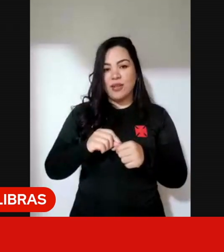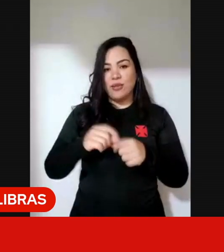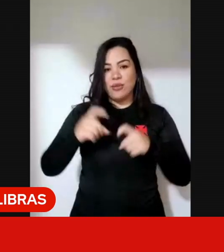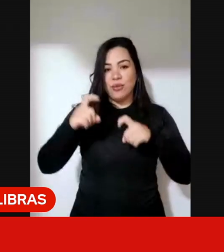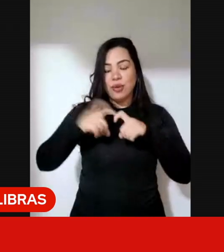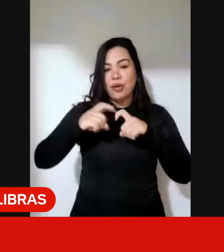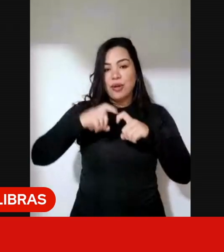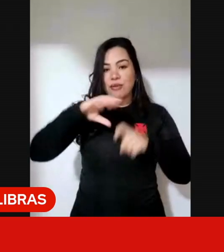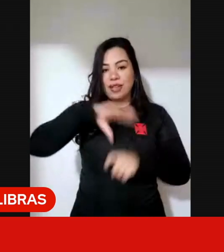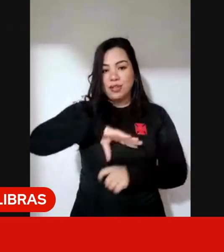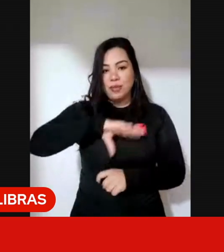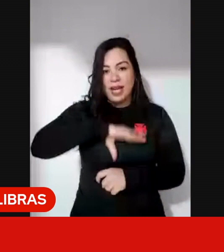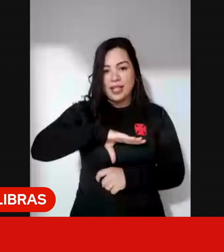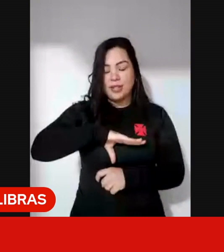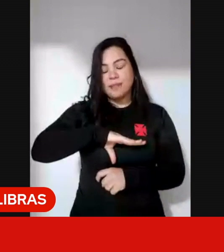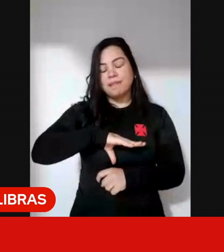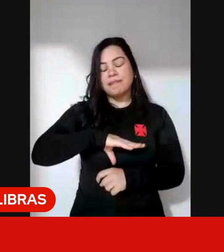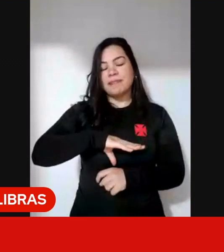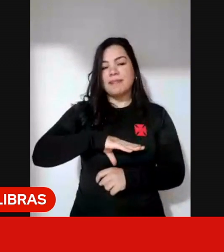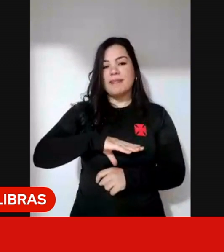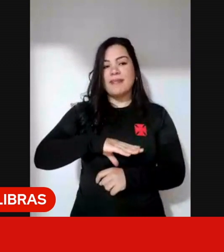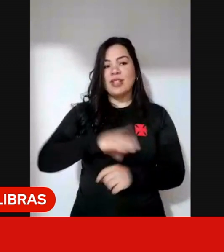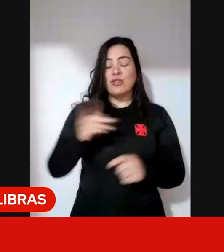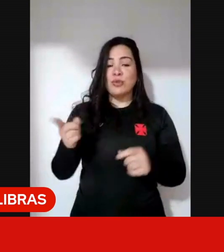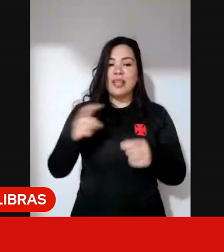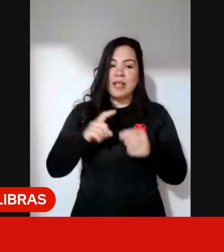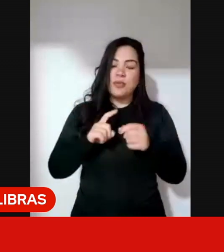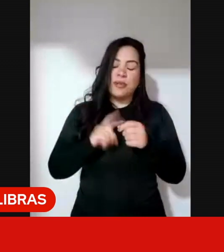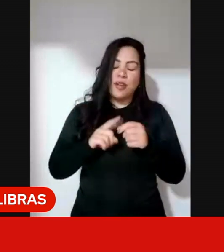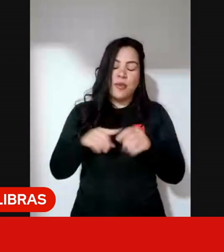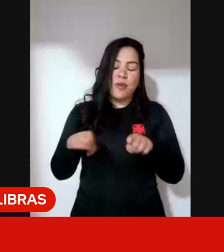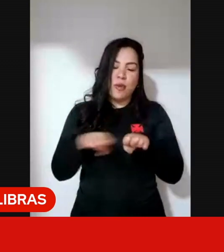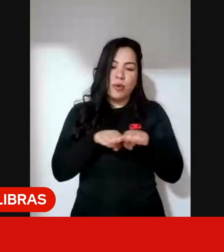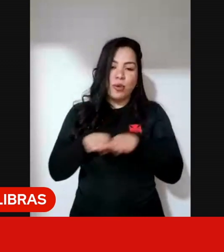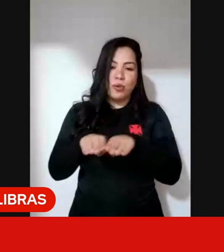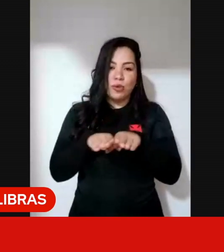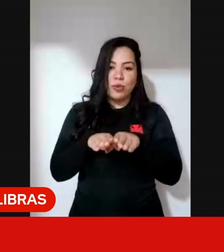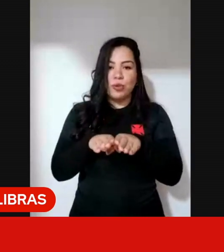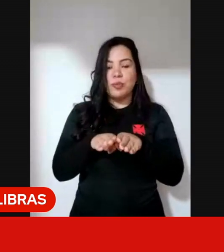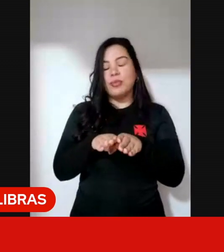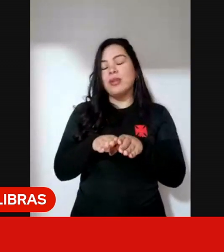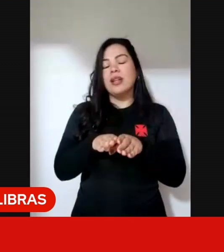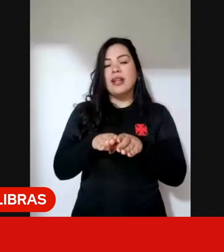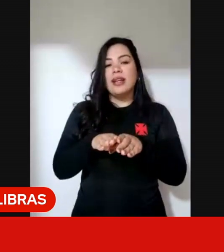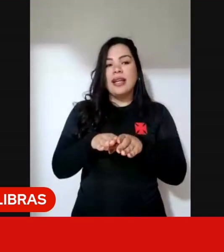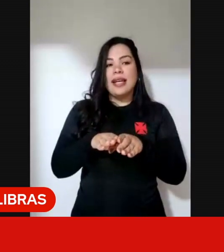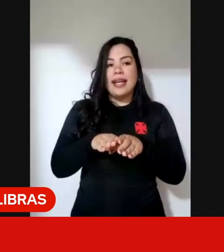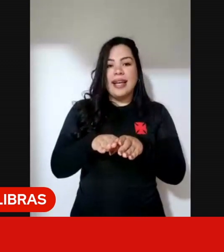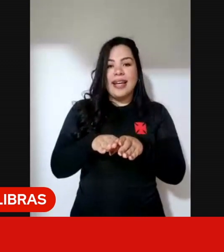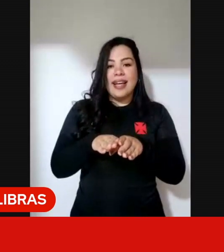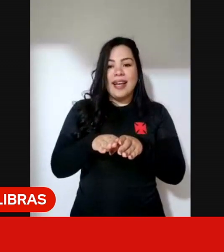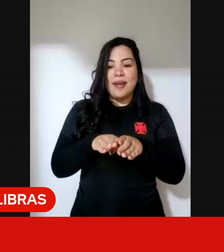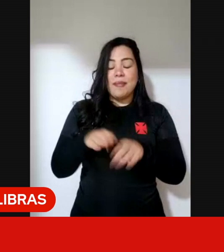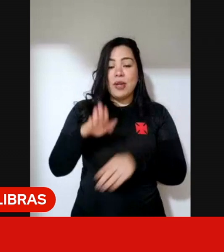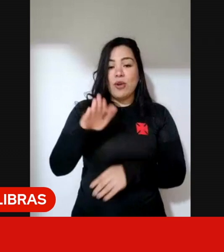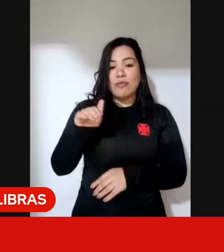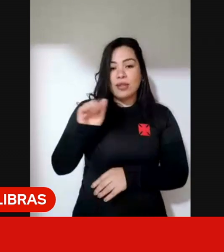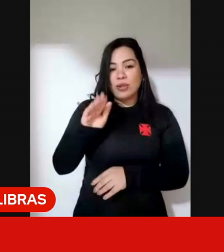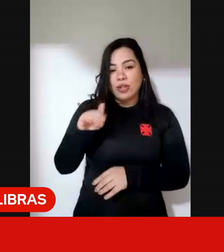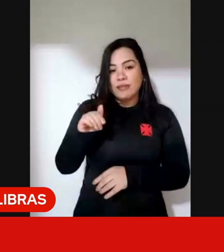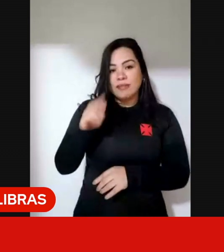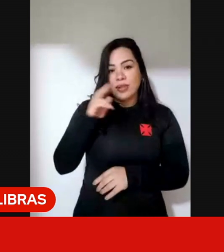parte, que é o Vasco Med, juntamente porque o meu irmão me colocou no grupo,